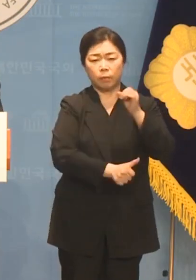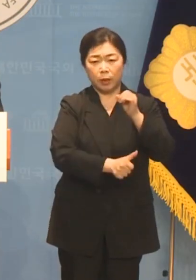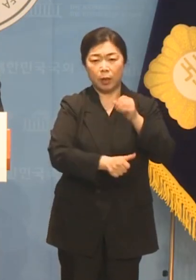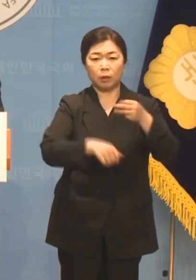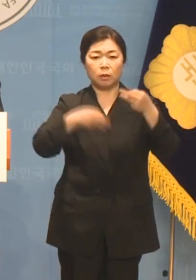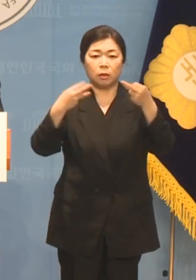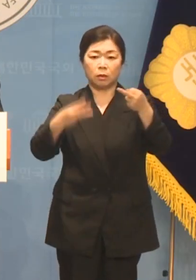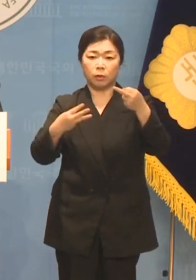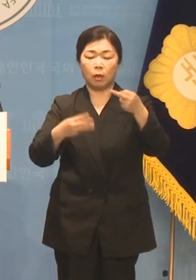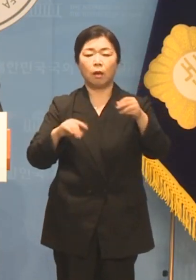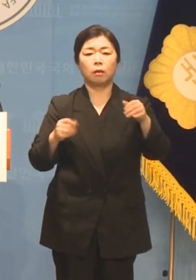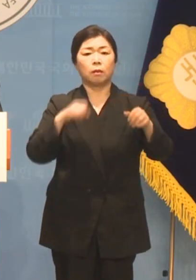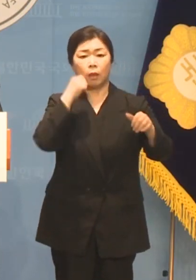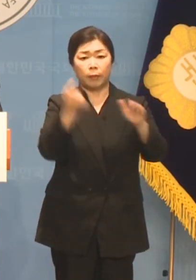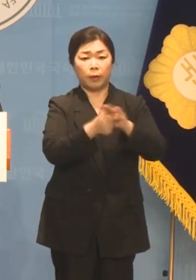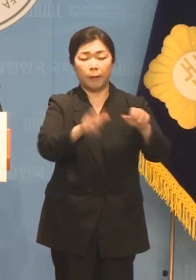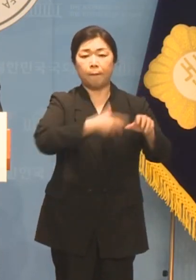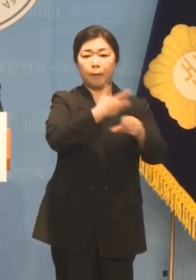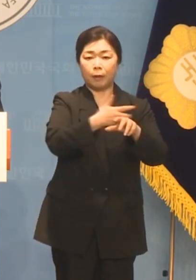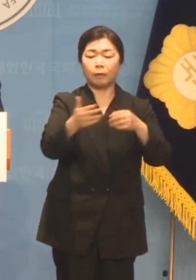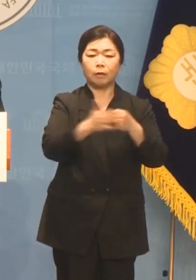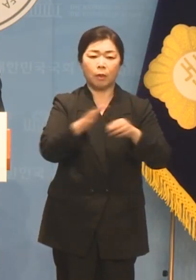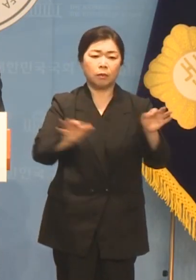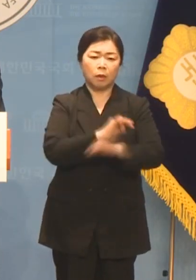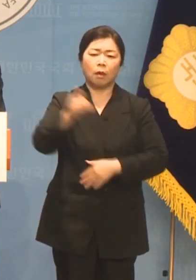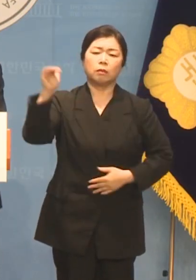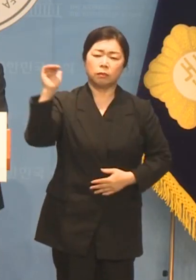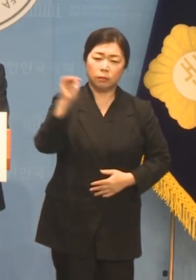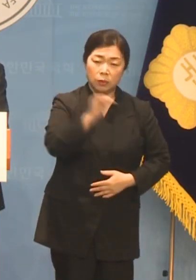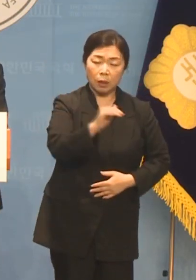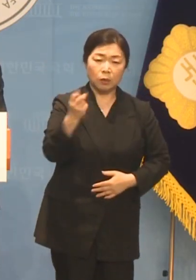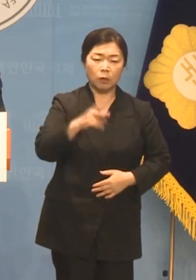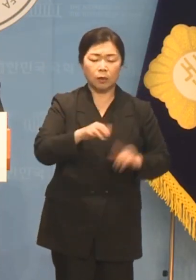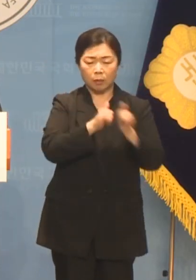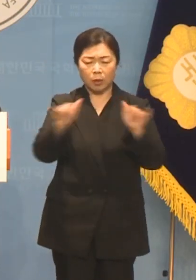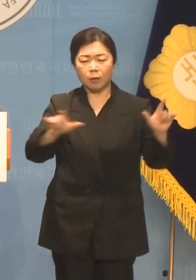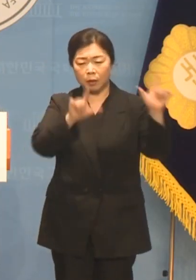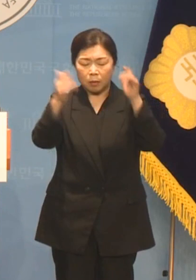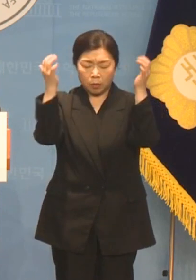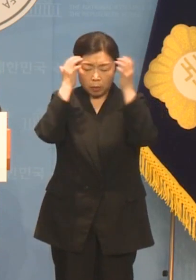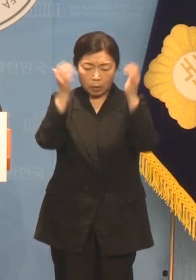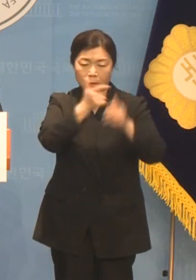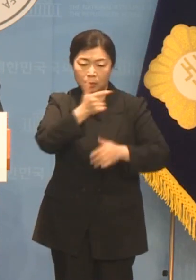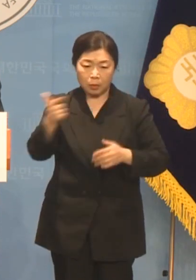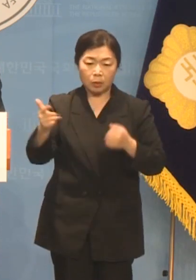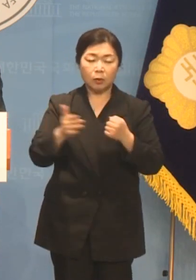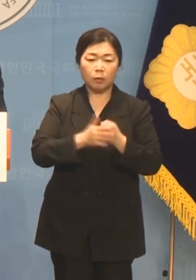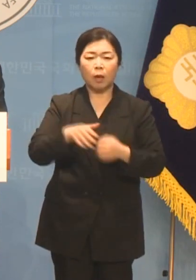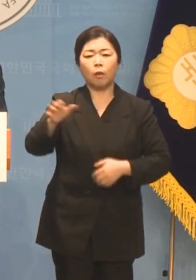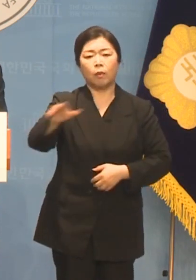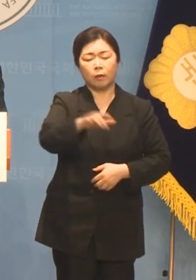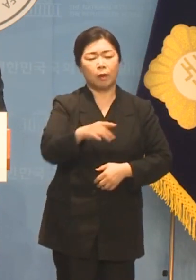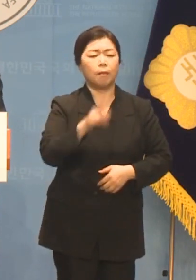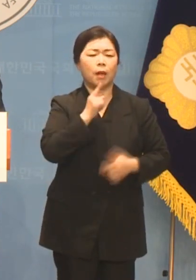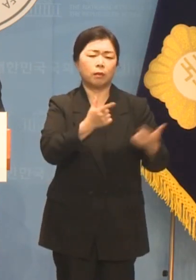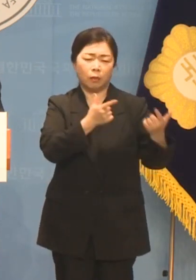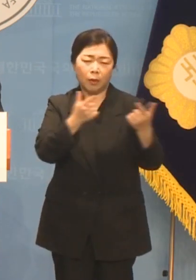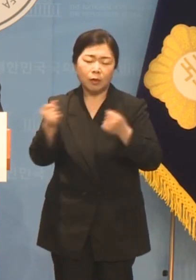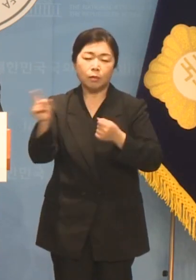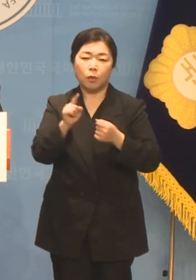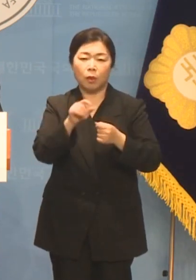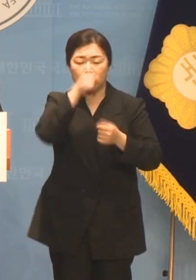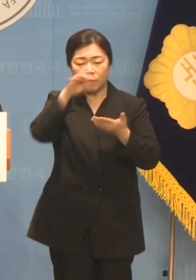내란 사태로 내수 경기가 급격히 위축되고 서민의 고통이 커지면서 각계에서 한 목소리로